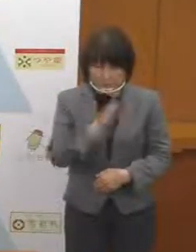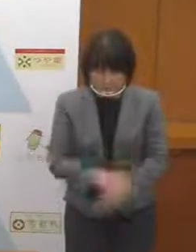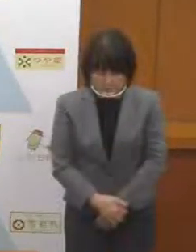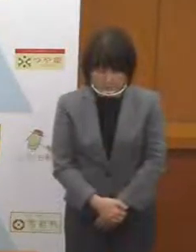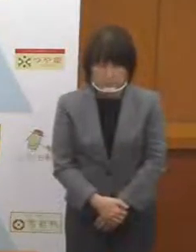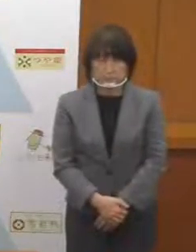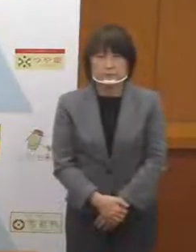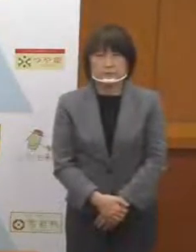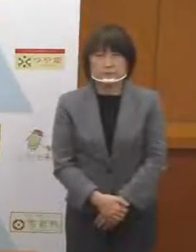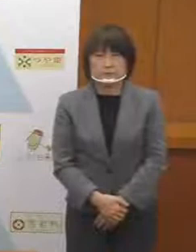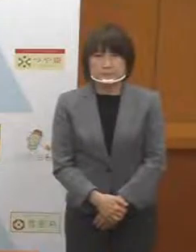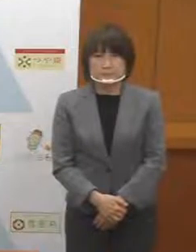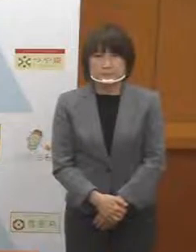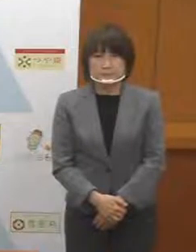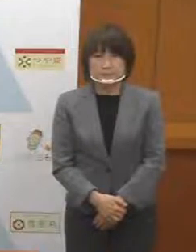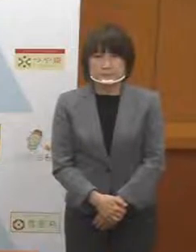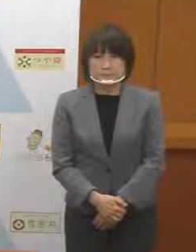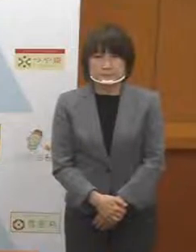ます